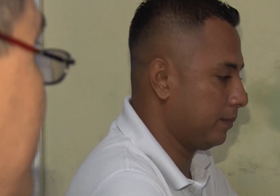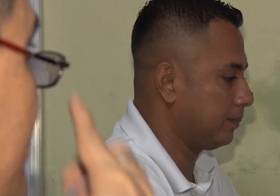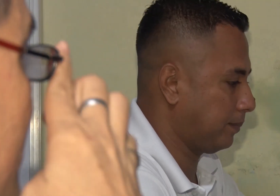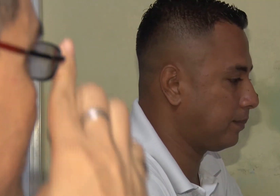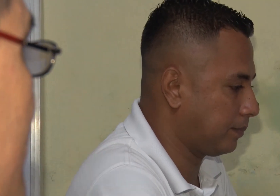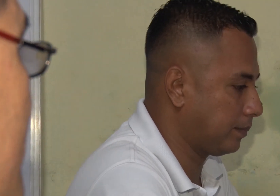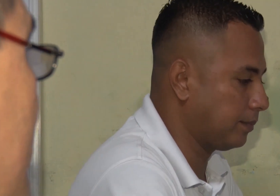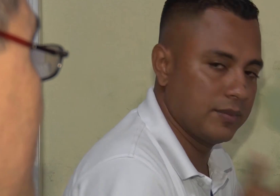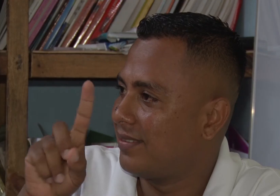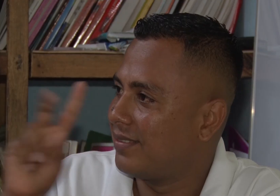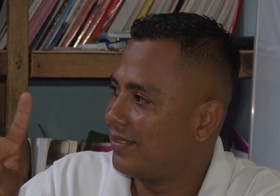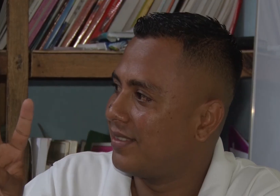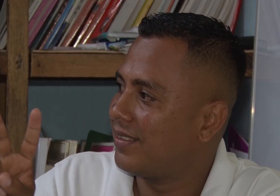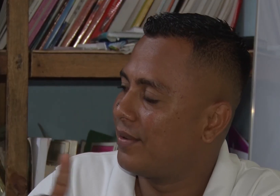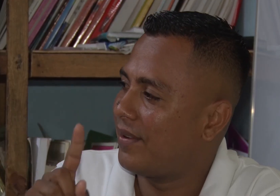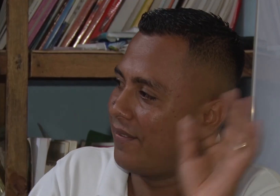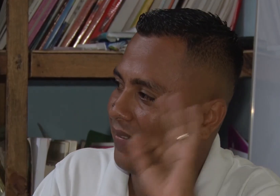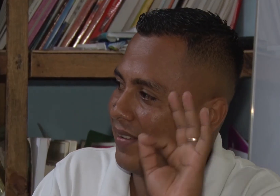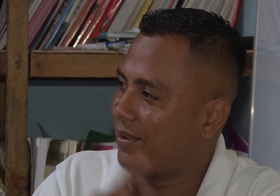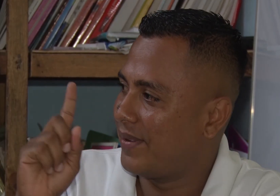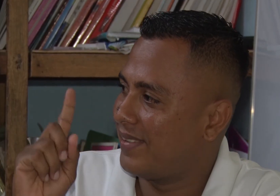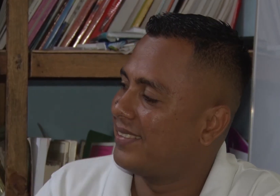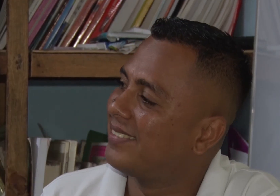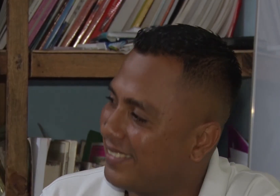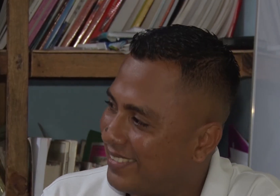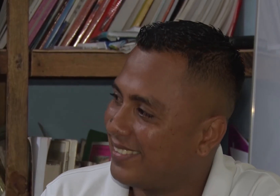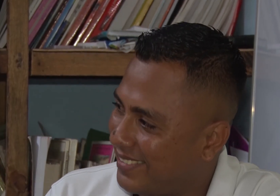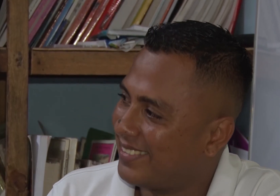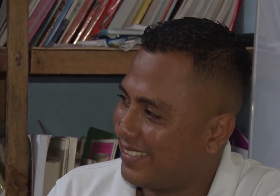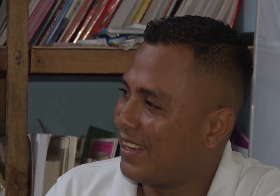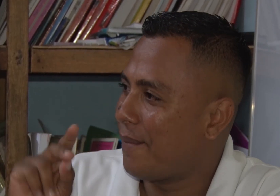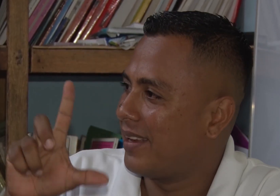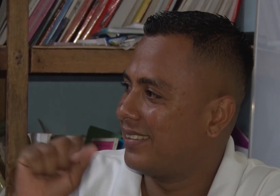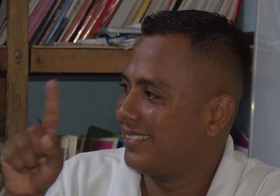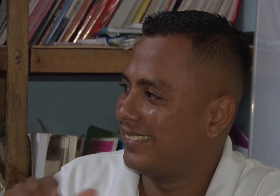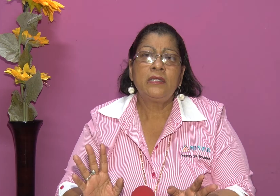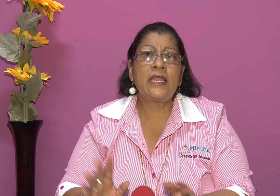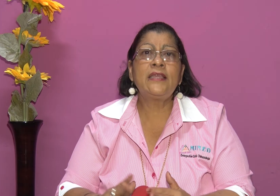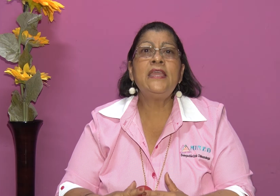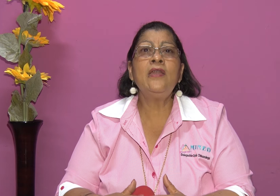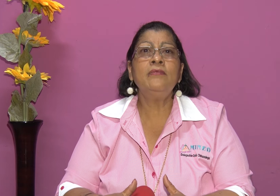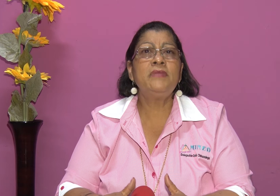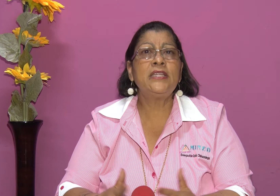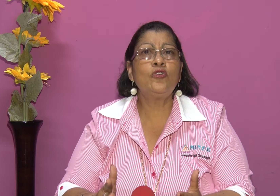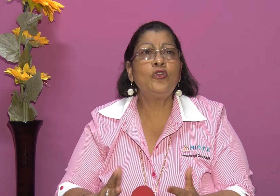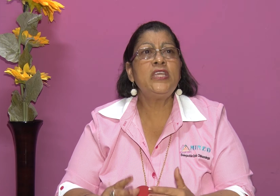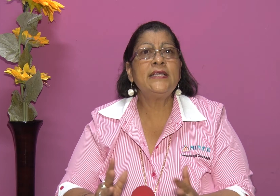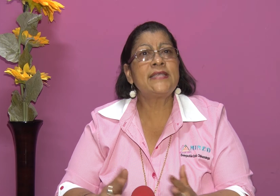manera, ¿cómo le podríamos decir?, diferente, sino que siempre es un muchacho tranquilo, viene todos los días,